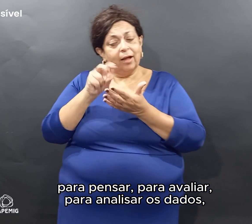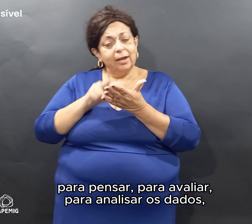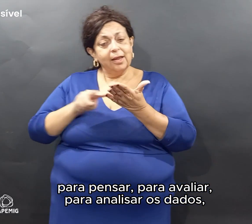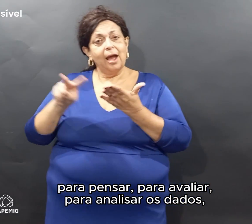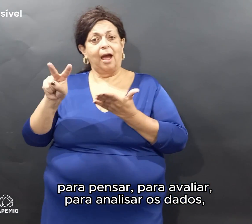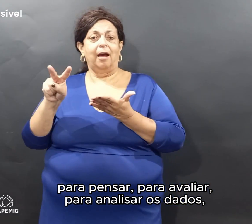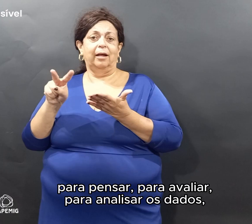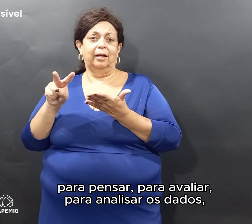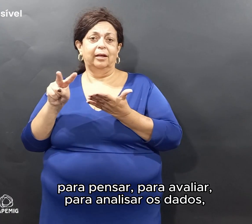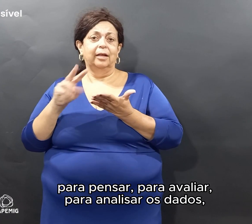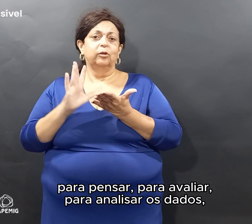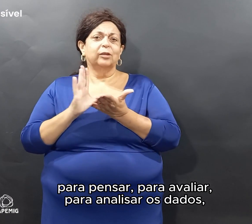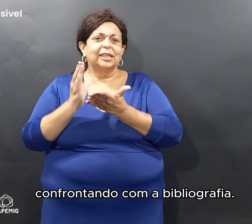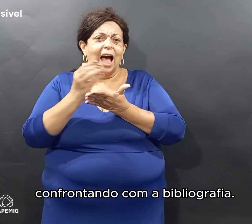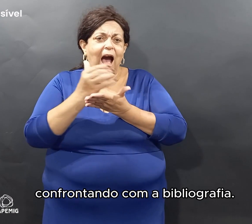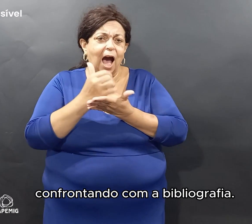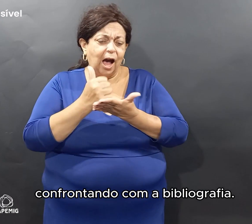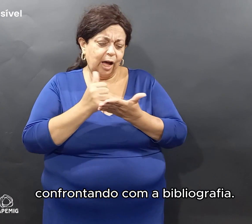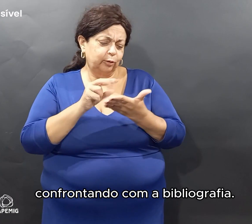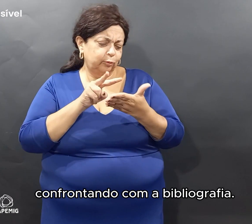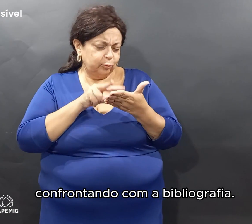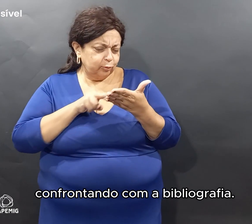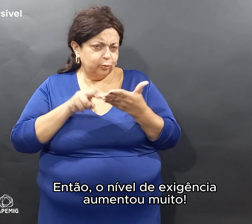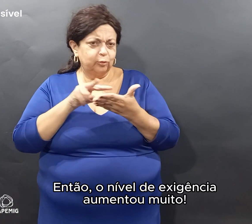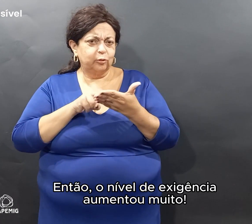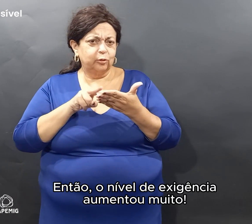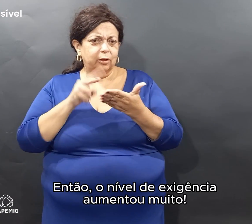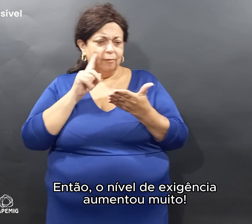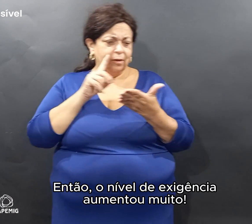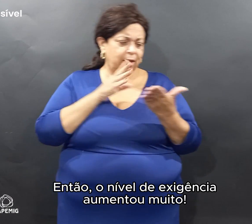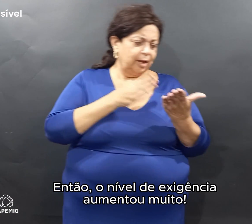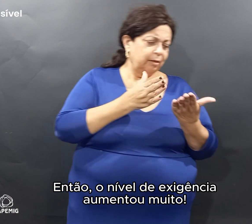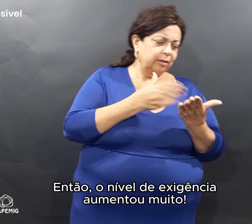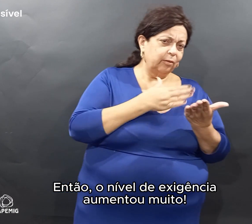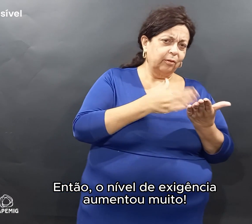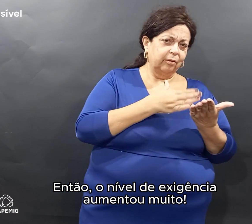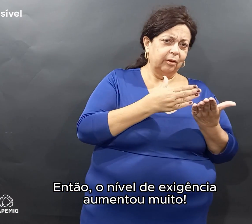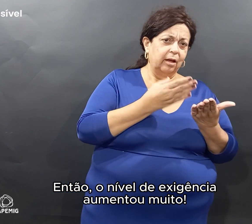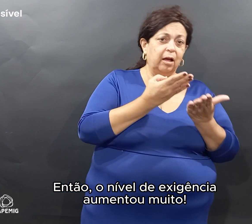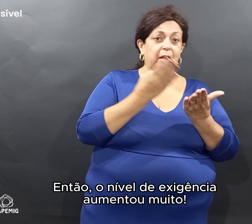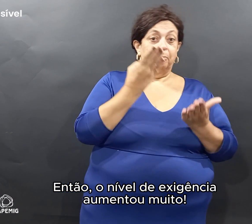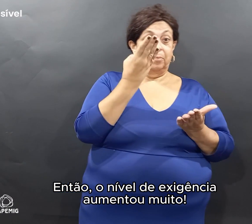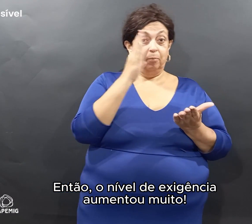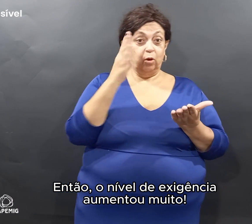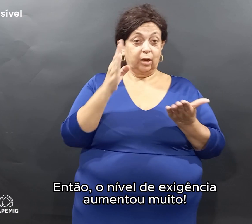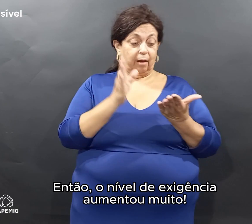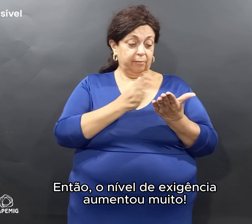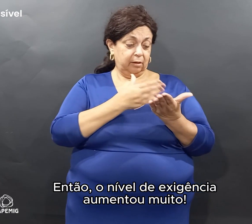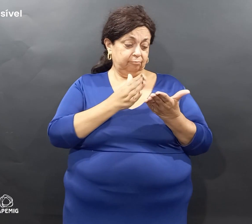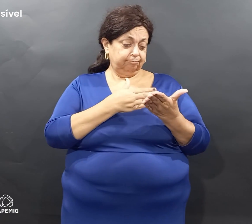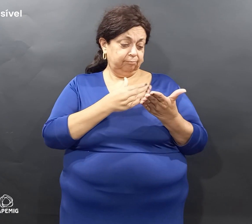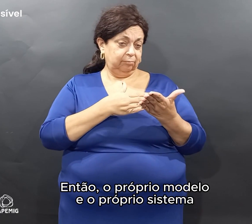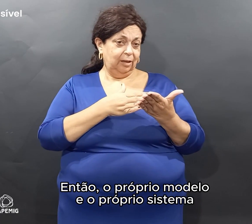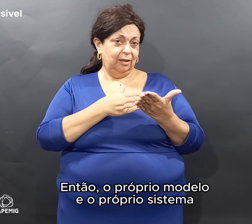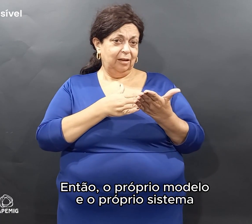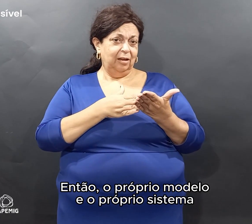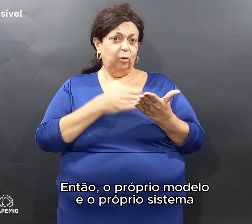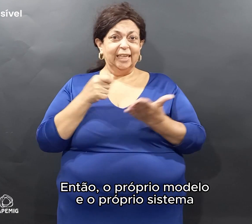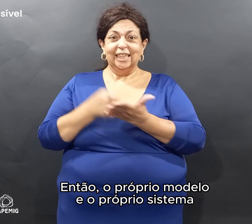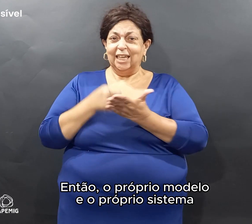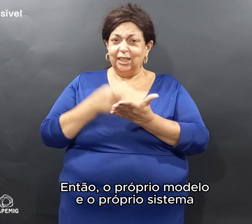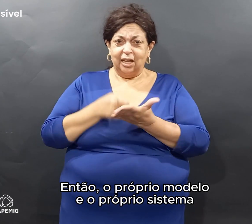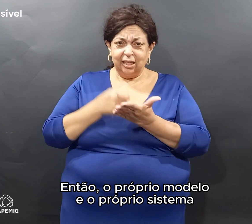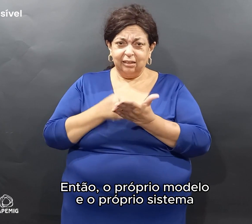para analisar os dados, confrontando com a bibliografia. Então, o nível de exigência aumentou muito. Então, o